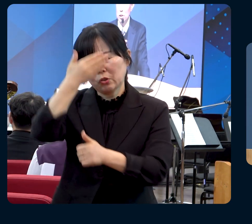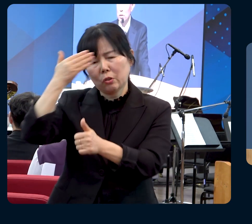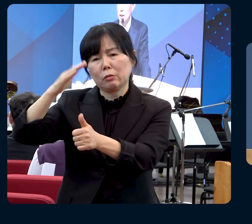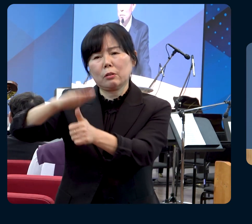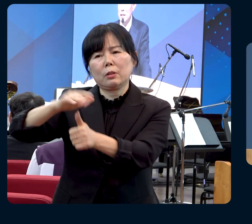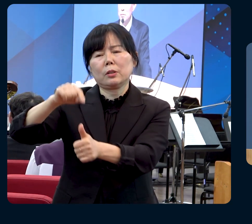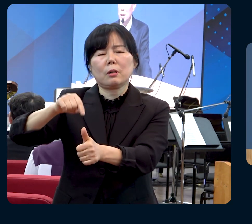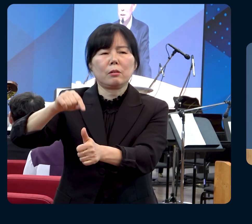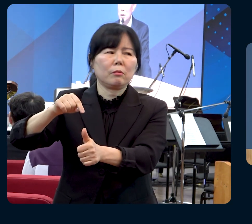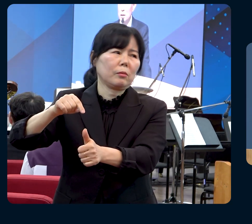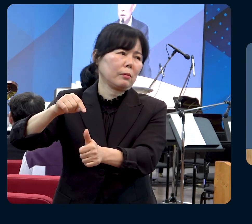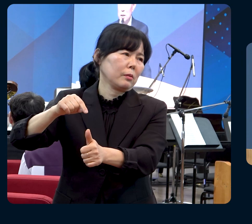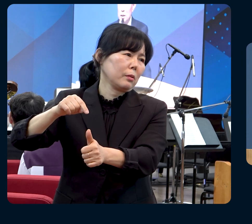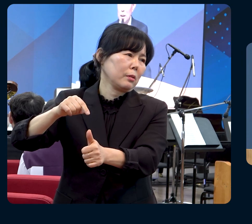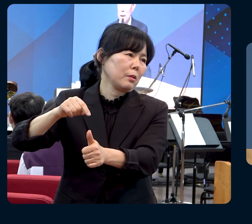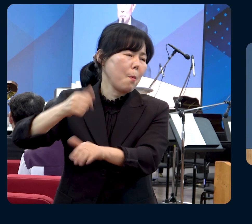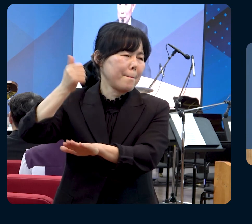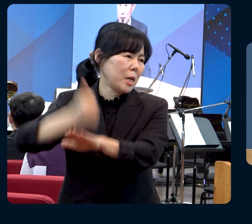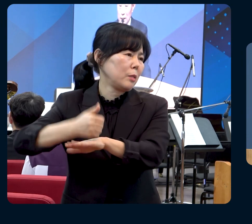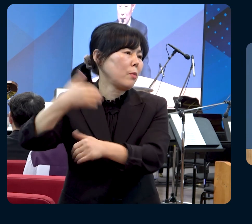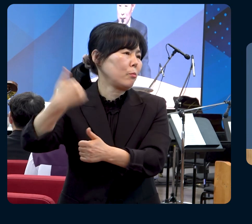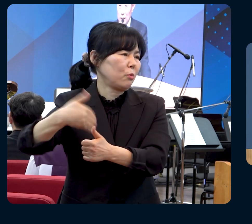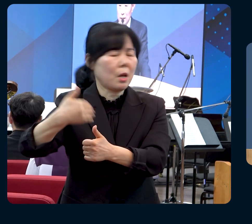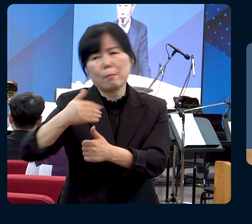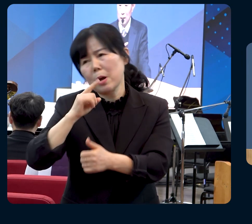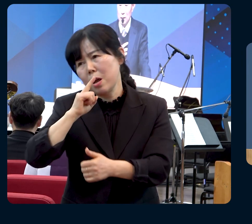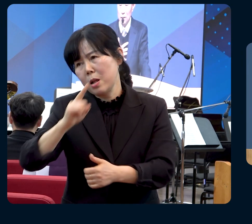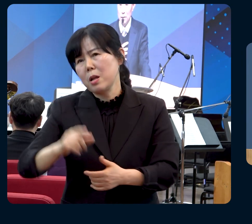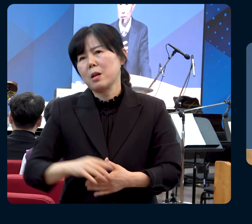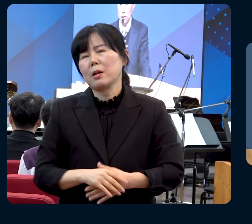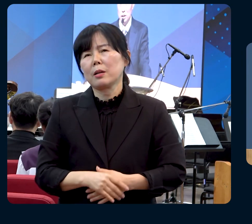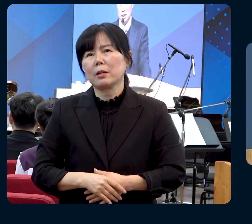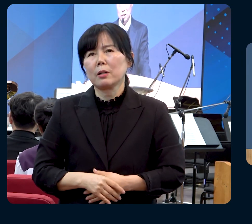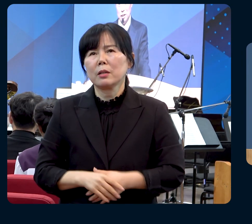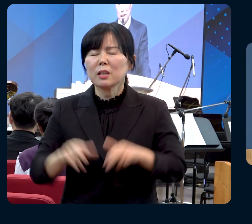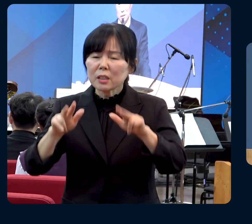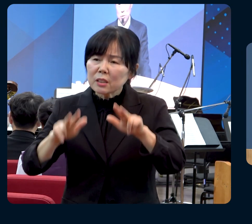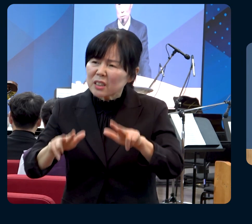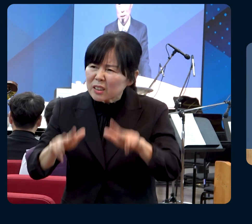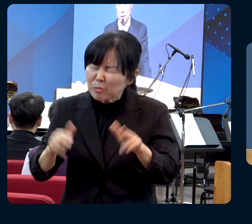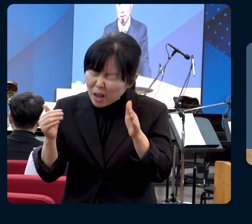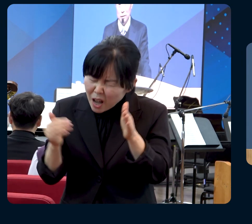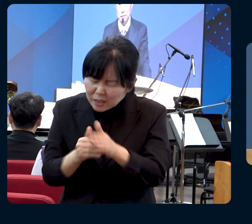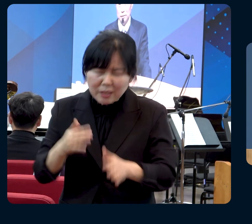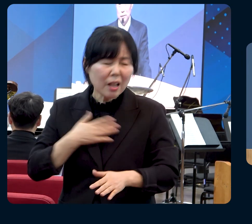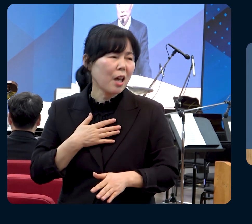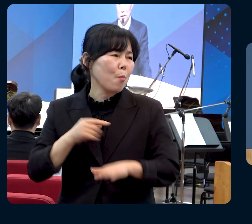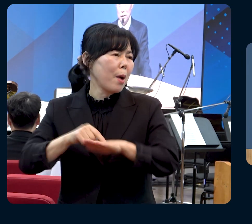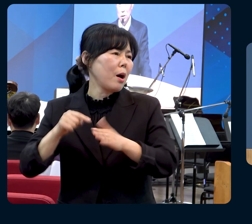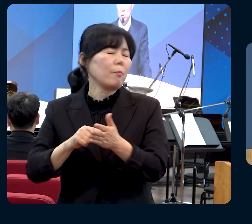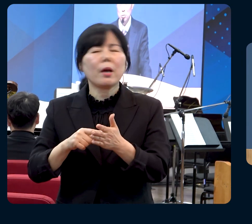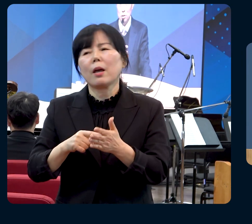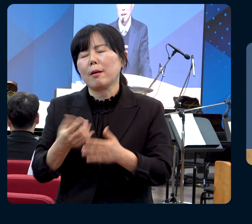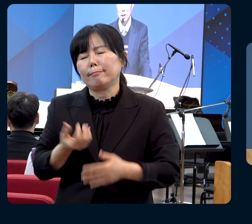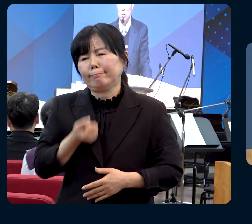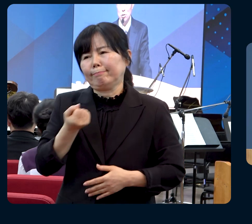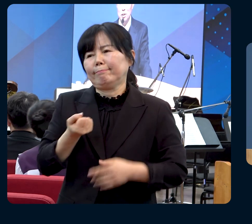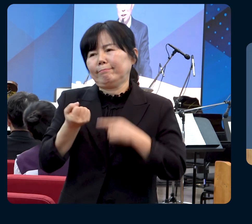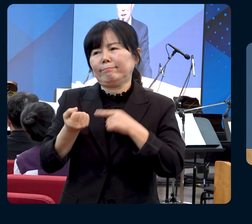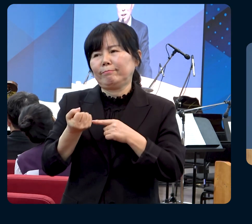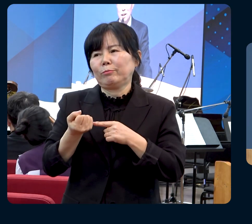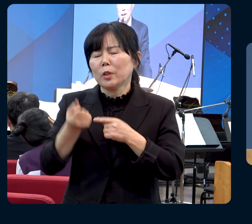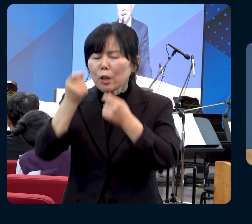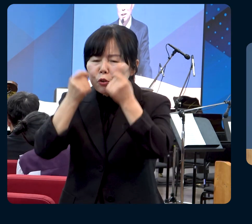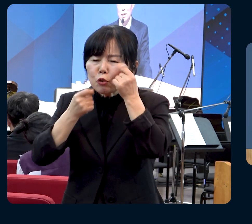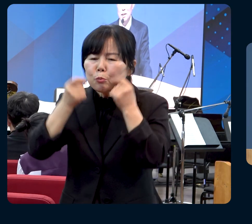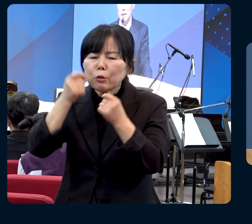그 청년의 마지막 그 마디가 지금까지 제 가슴 속에 있어요. 그 눈물을